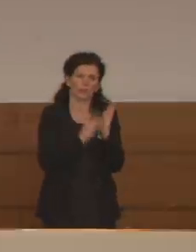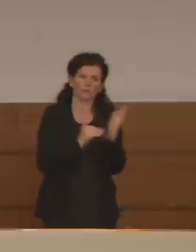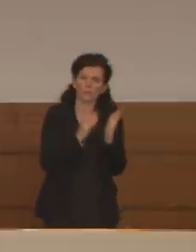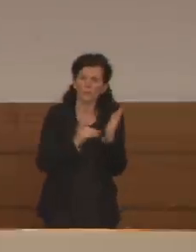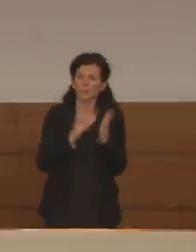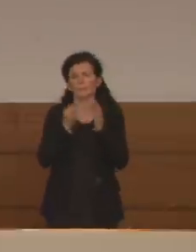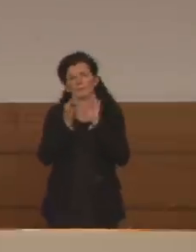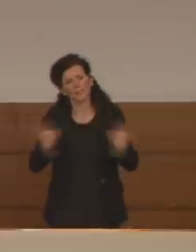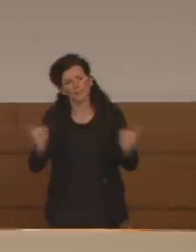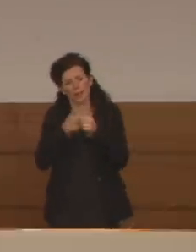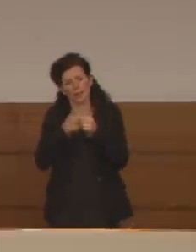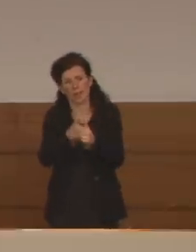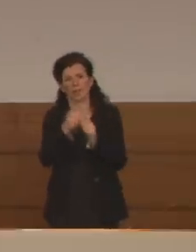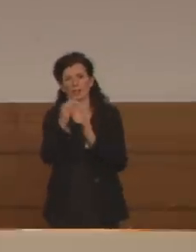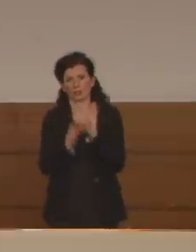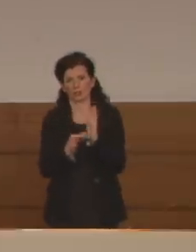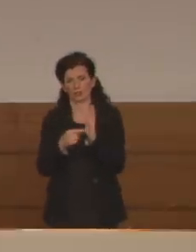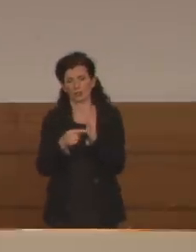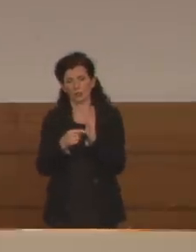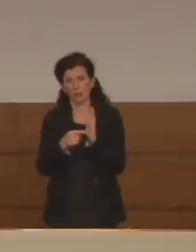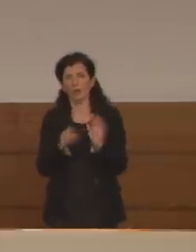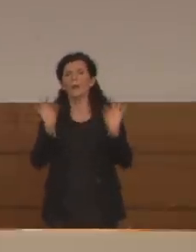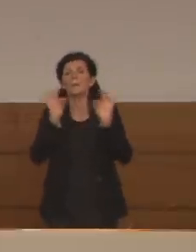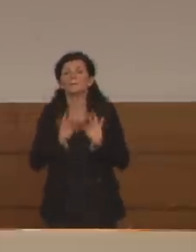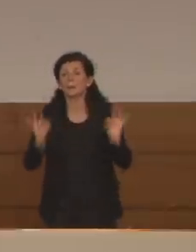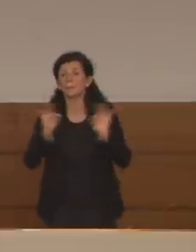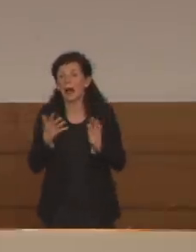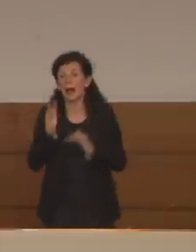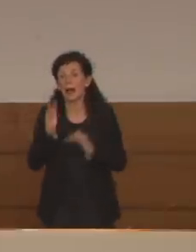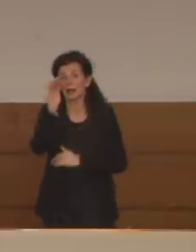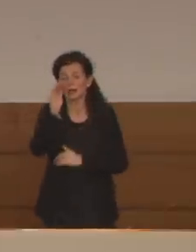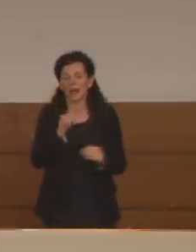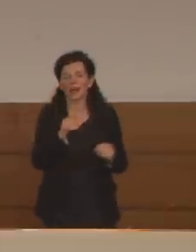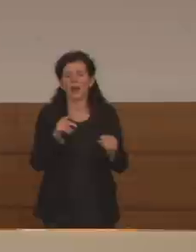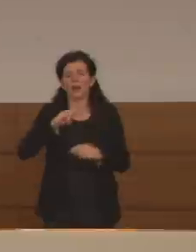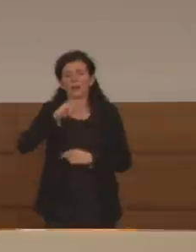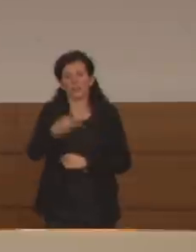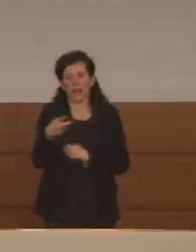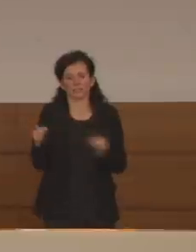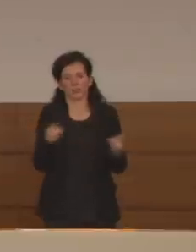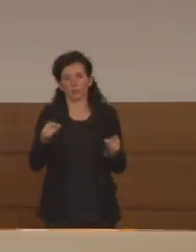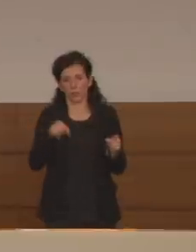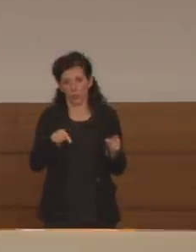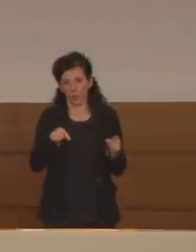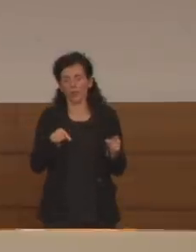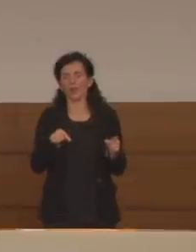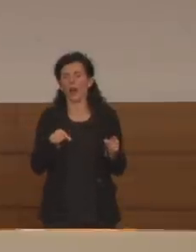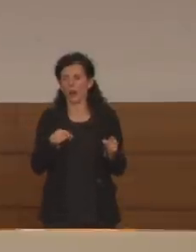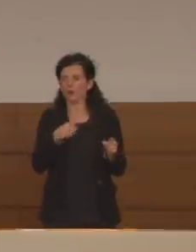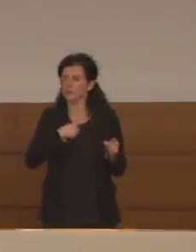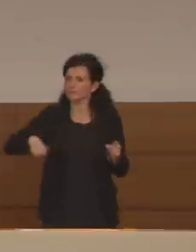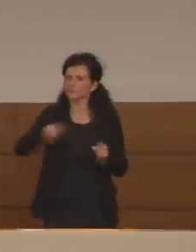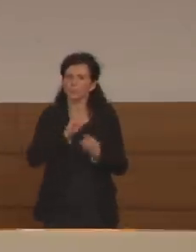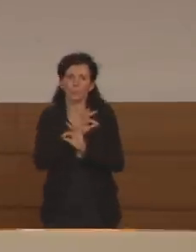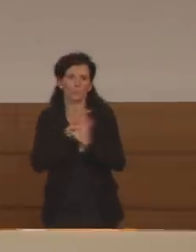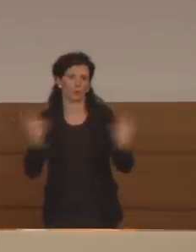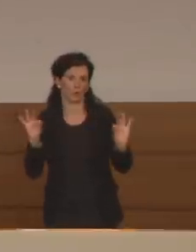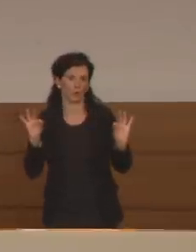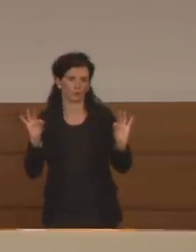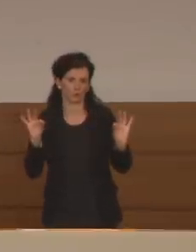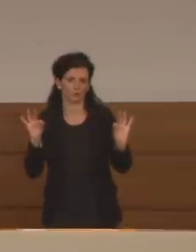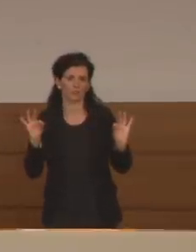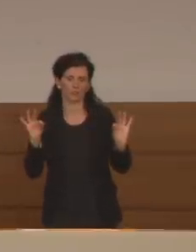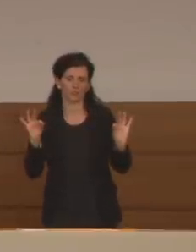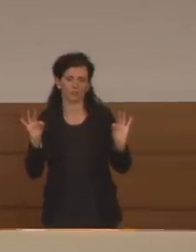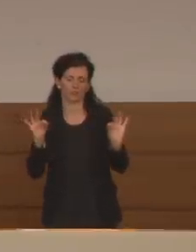sanitarie in preparazione di un eventuale fase ii quando verrà bisognerà essere molto pronti anche su